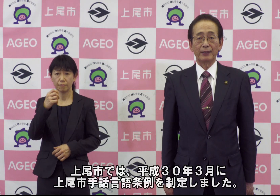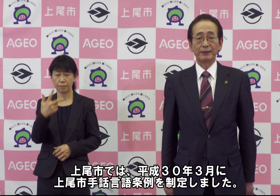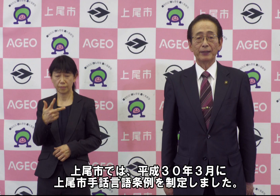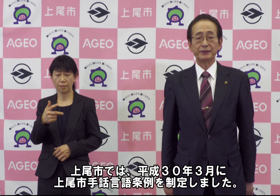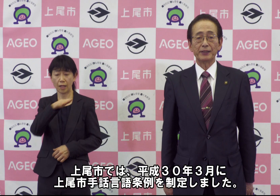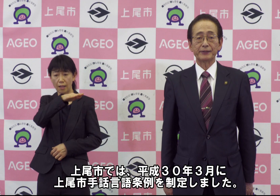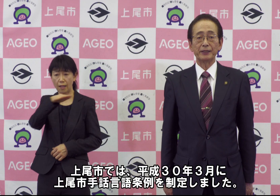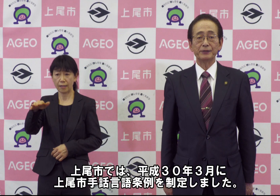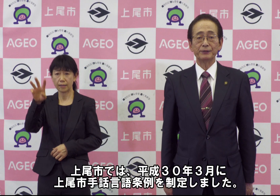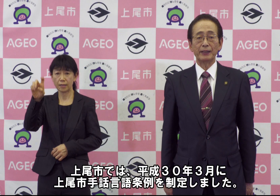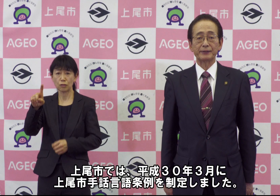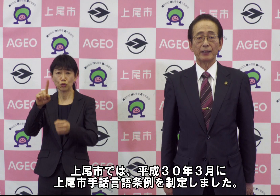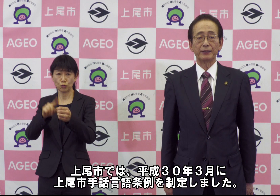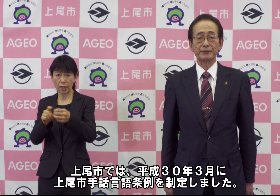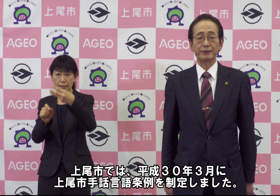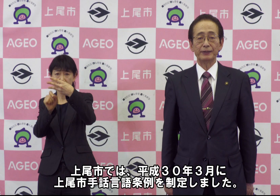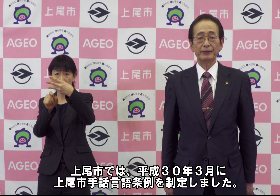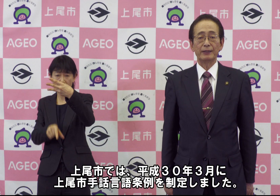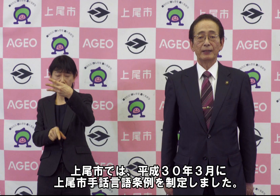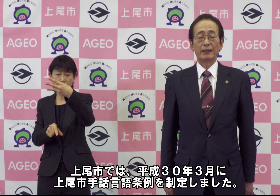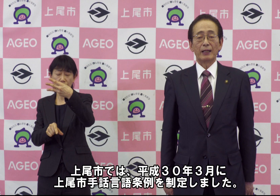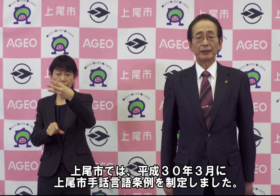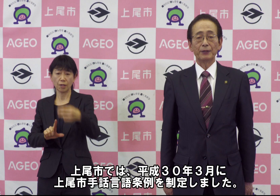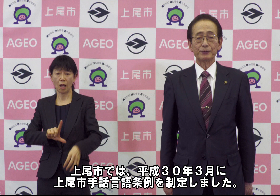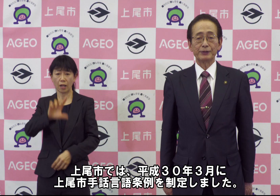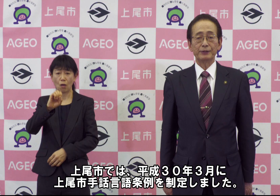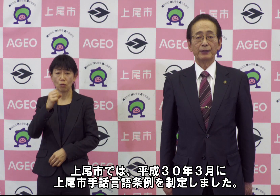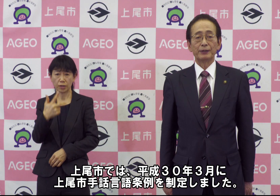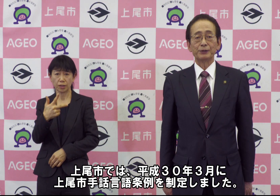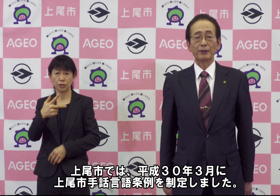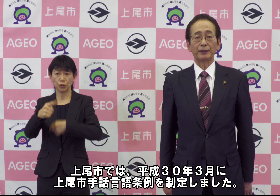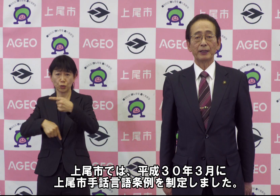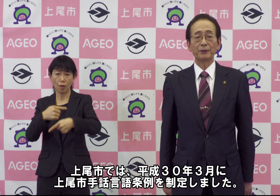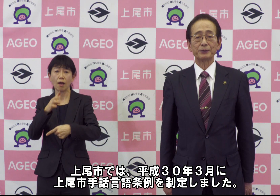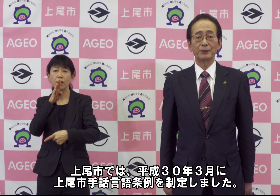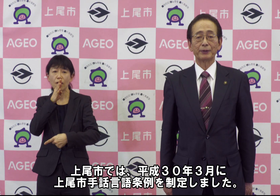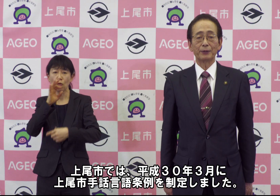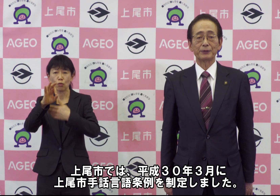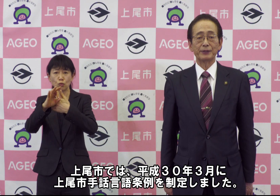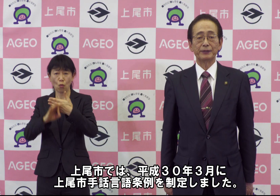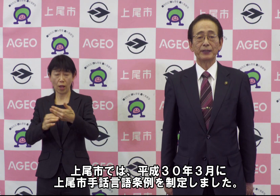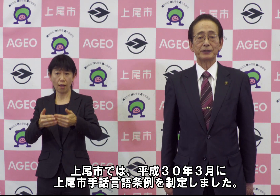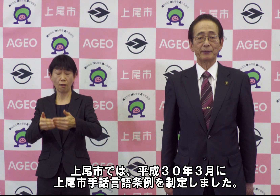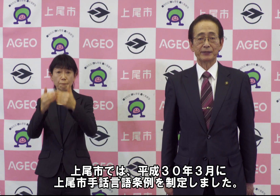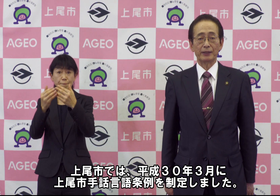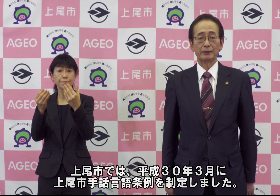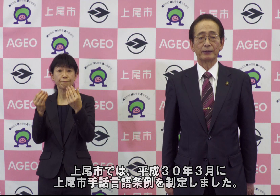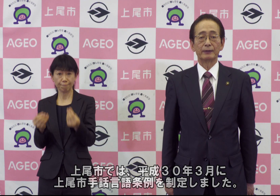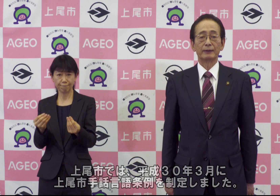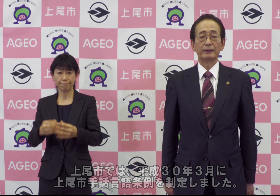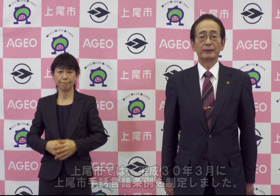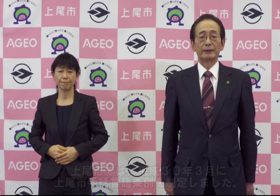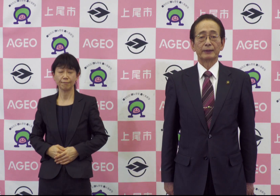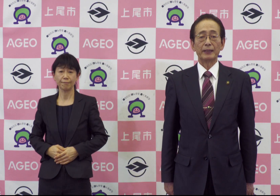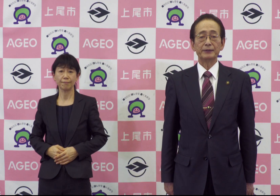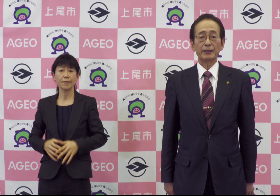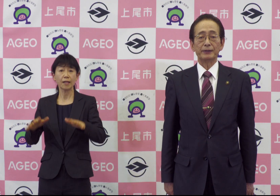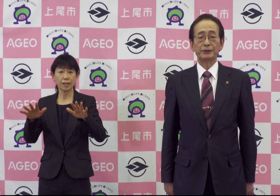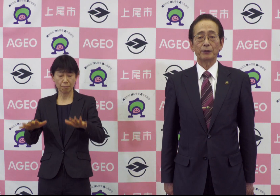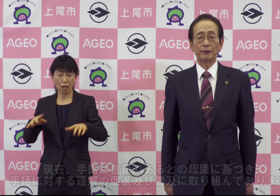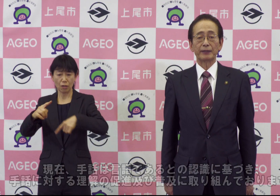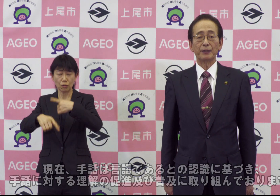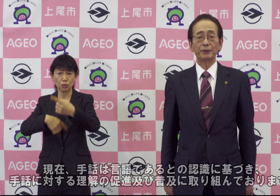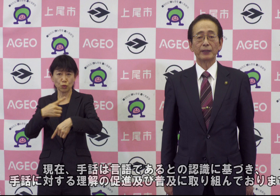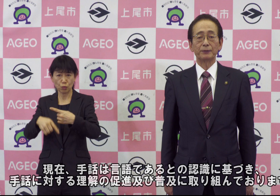上尾市では平成30年3月に上尾市手話言語条例を制定しました。現